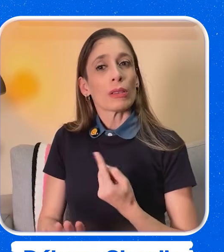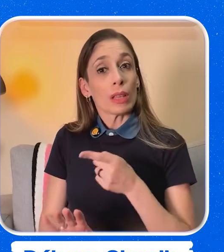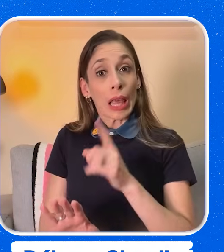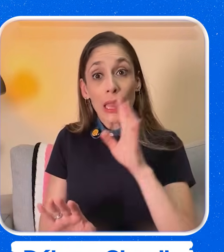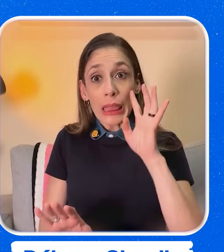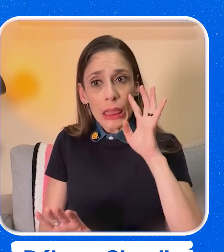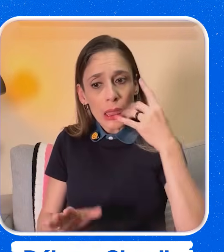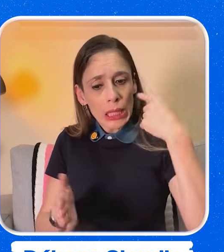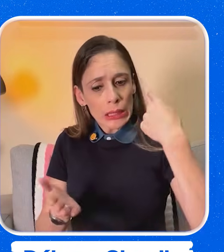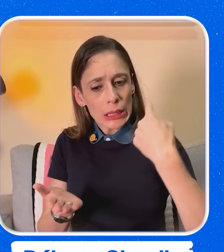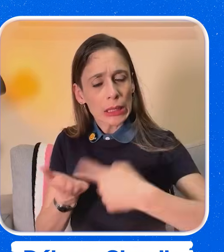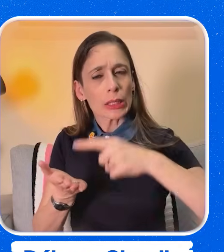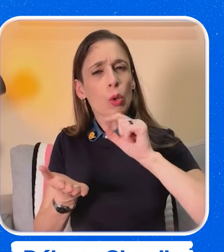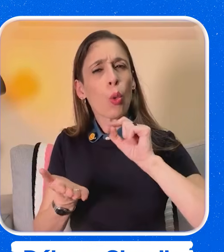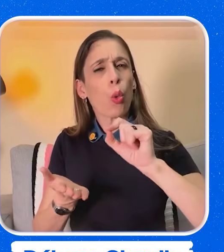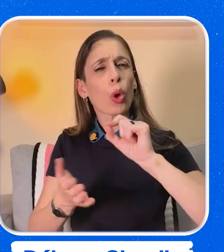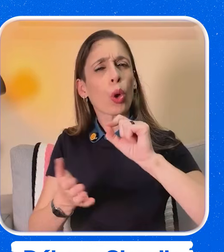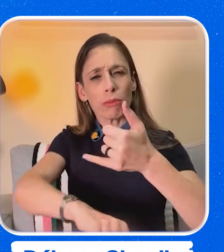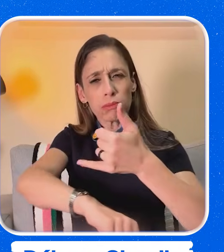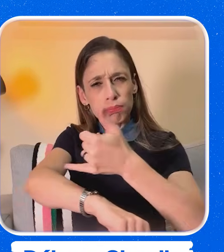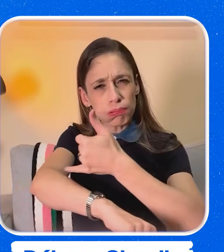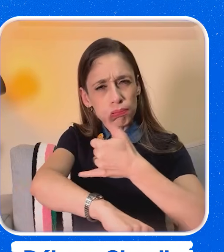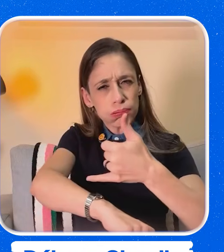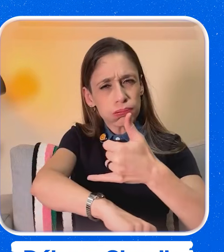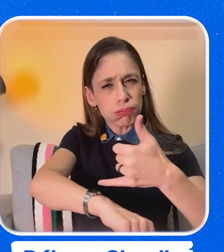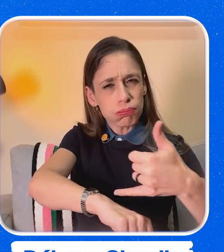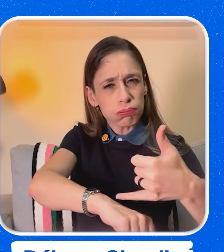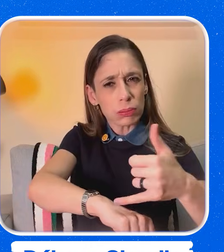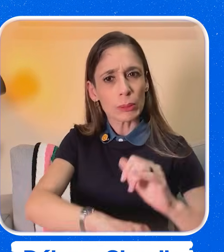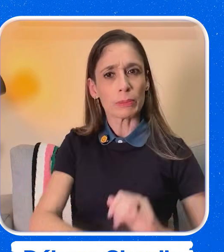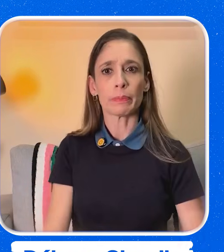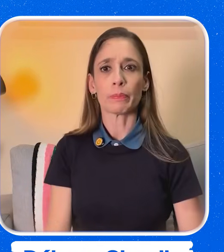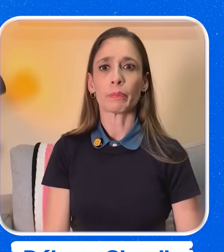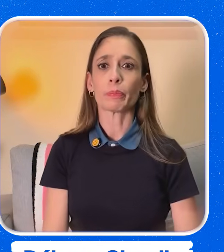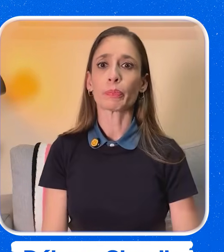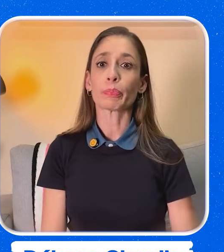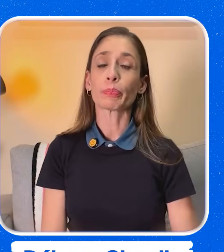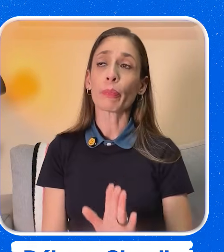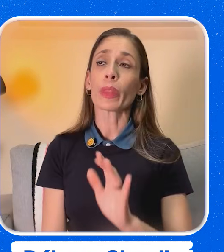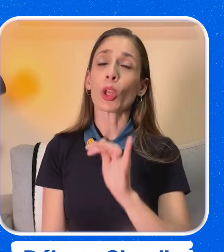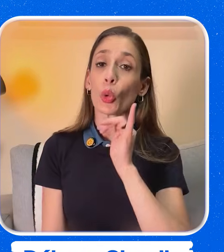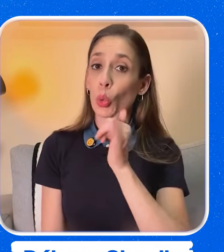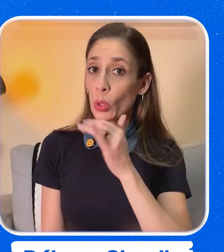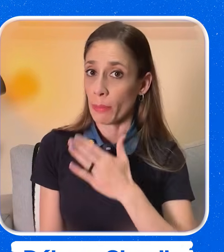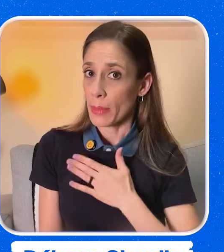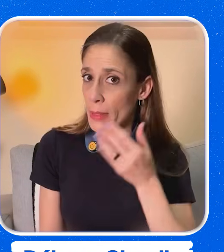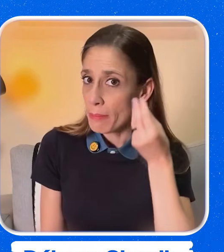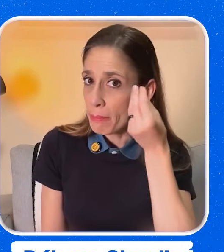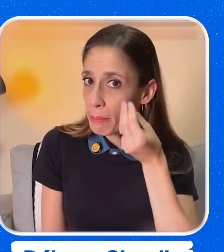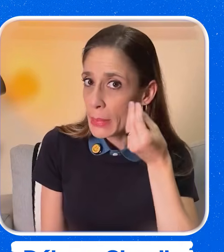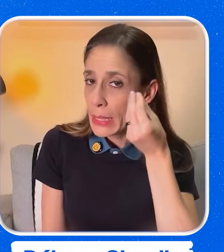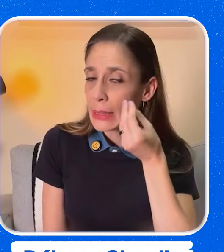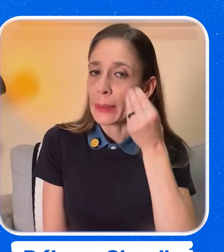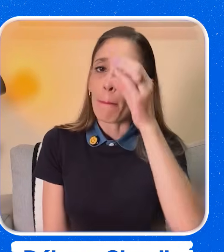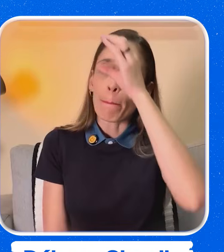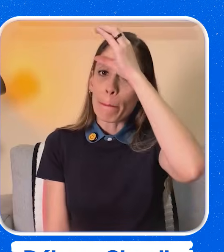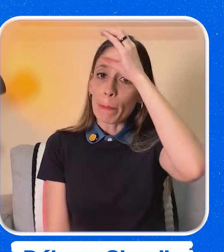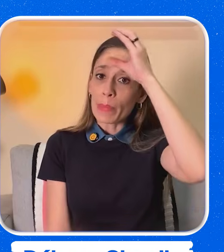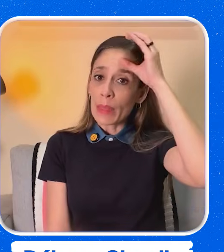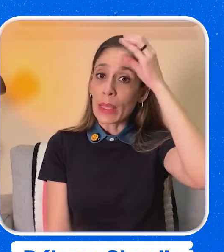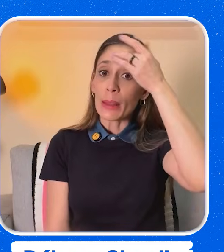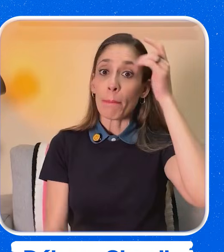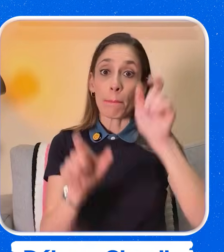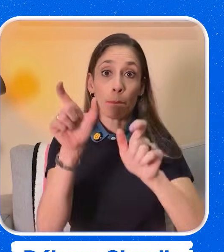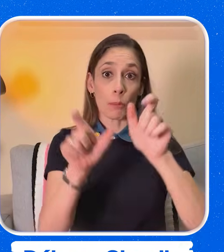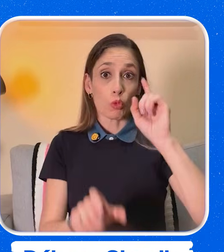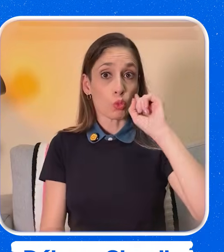pele deles, né? Falando da minha experiência com os meus clientes, né? Com as pessoas surdas que